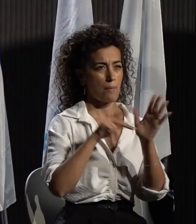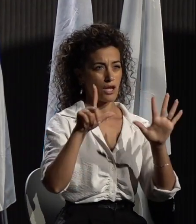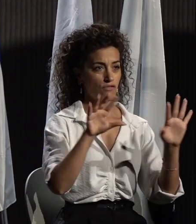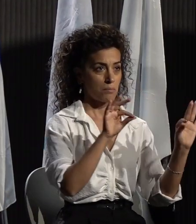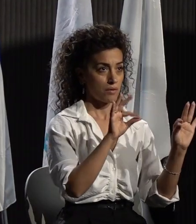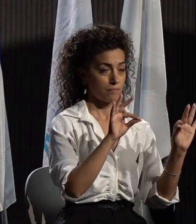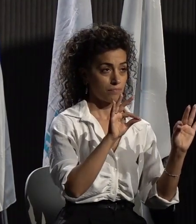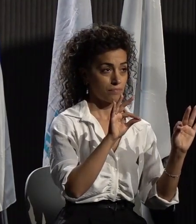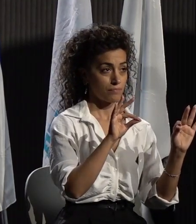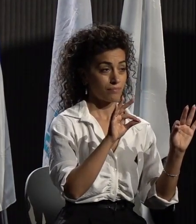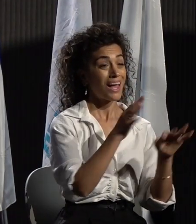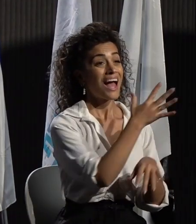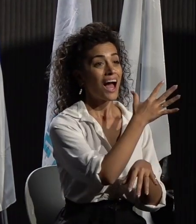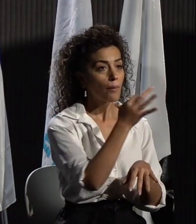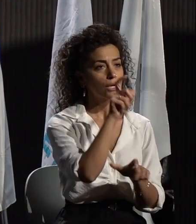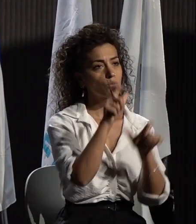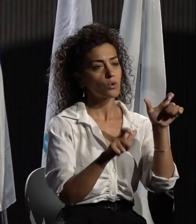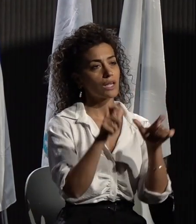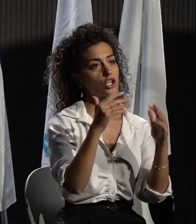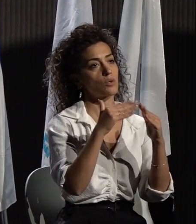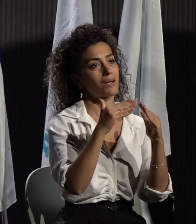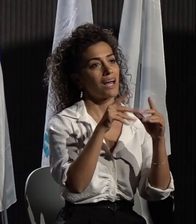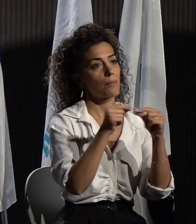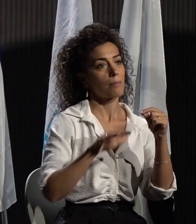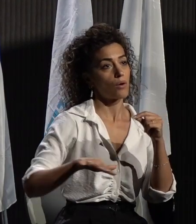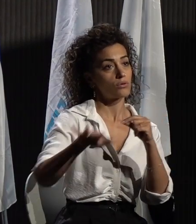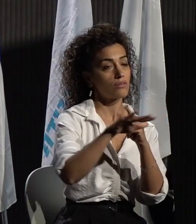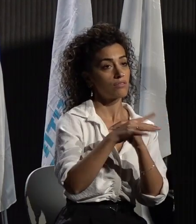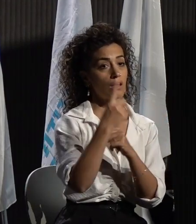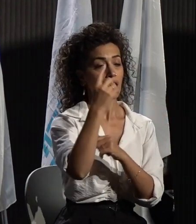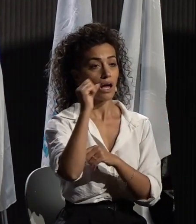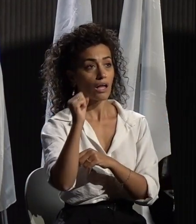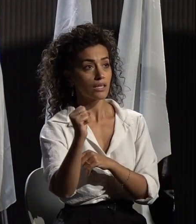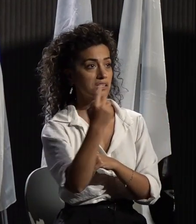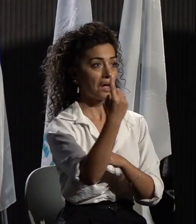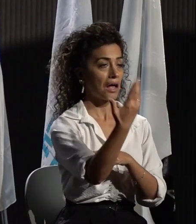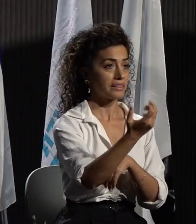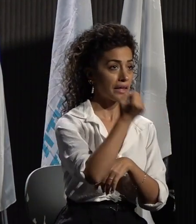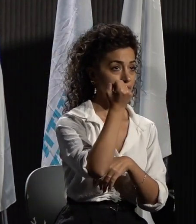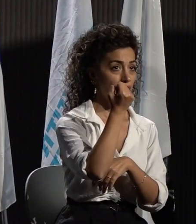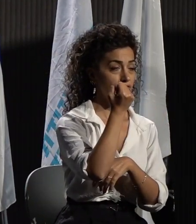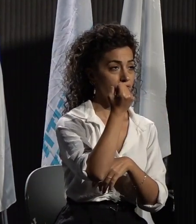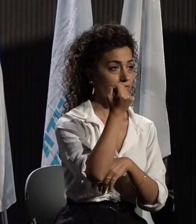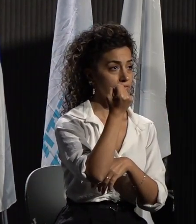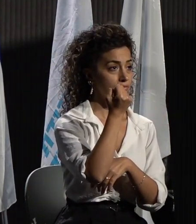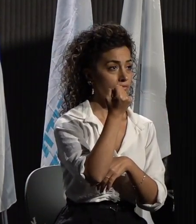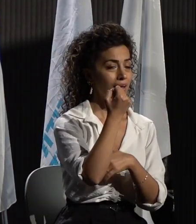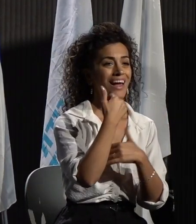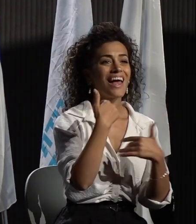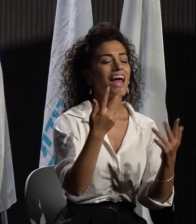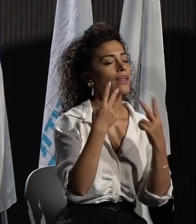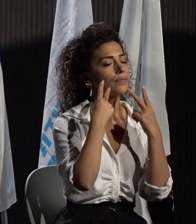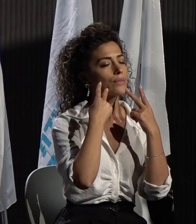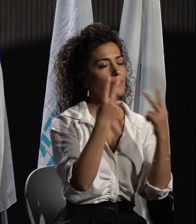למעלה מ-500 תושבי העוטף. אחד נרצח, אחד נחטף, אין תגובה אחידה